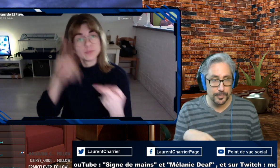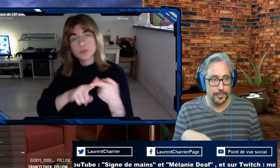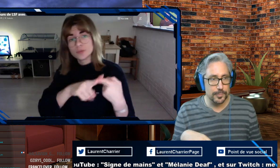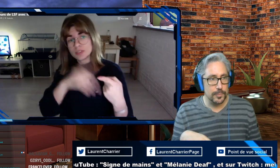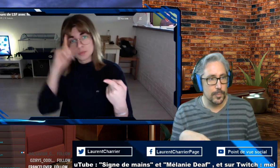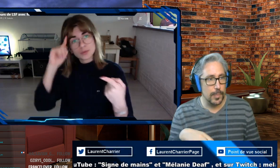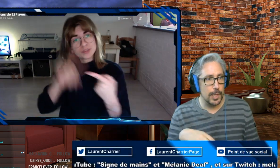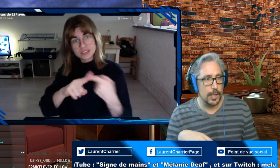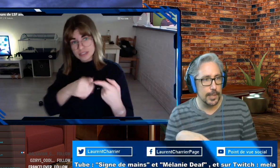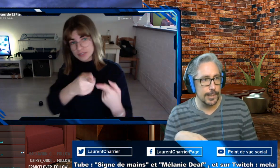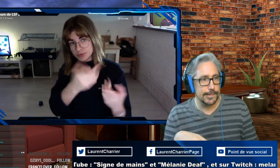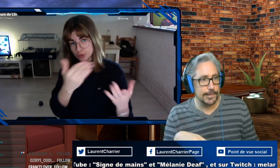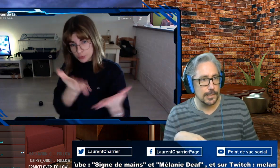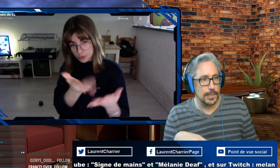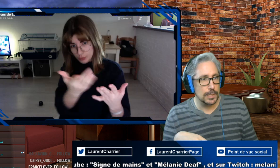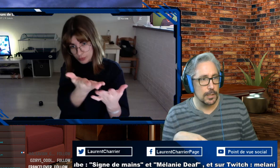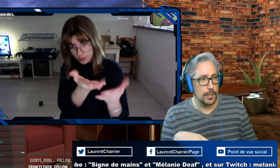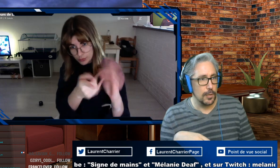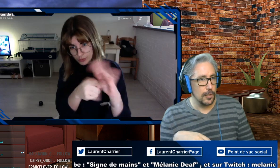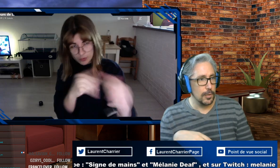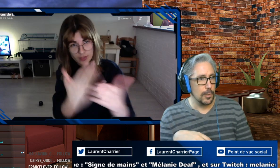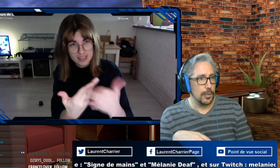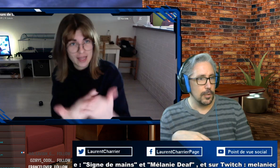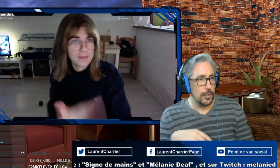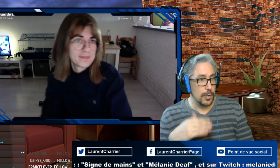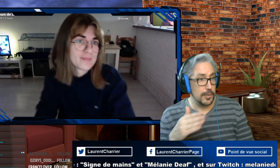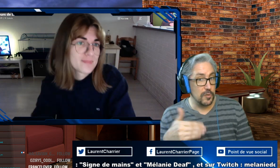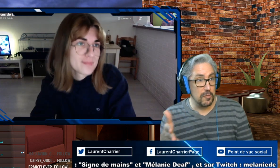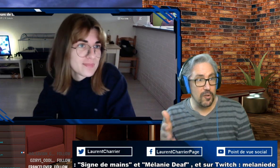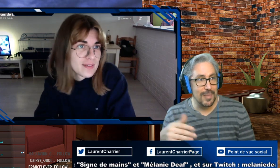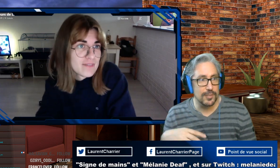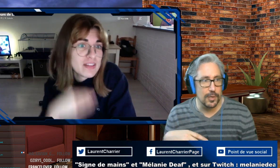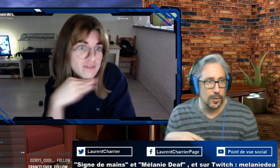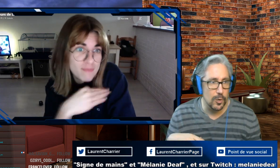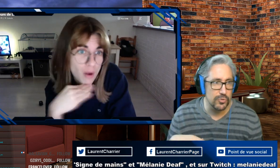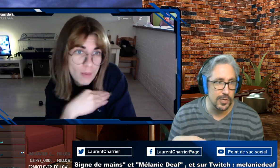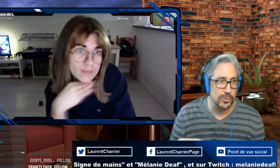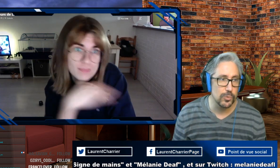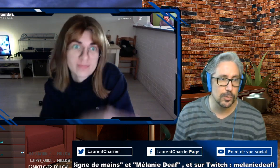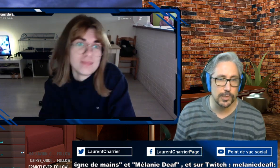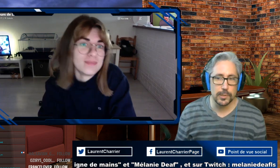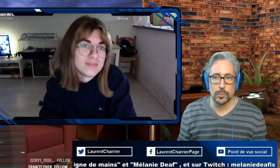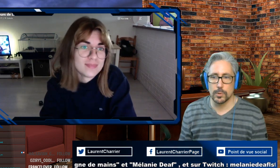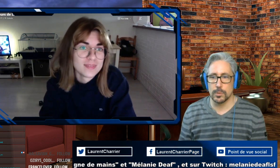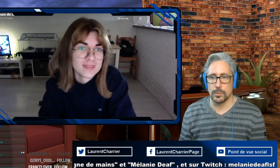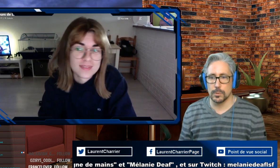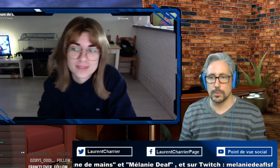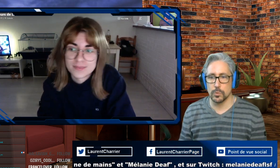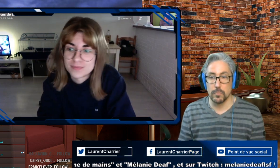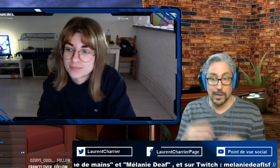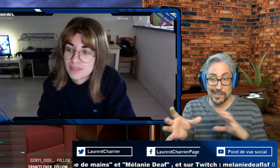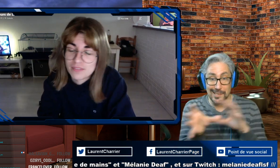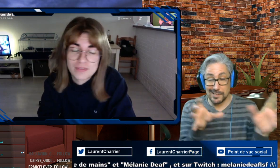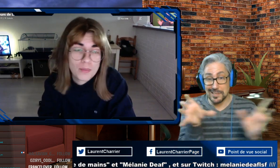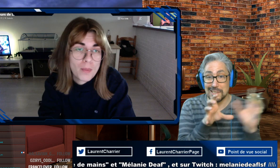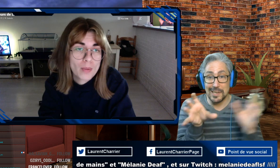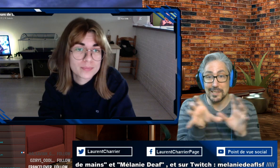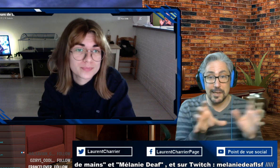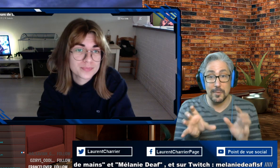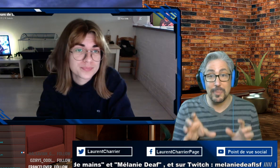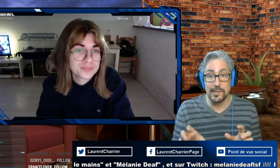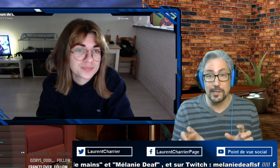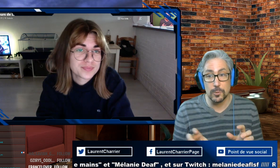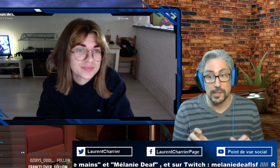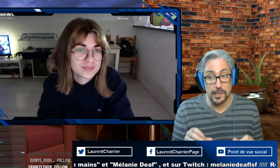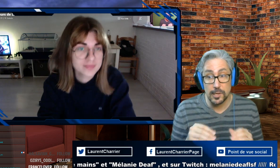PSC1. T'as mon objectif de... D'être formateur pour les sourds aussi, donc voilà, c'est très